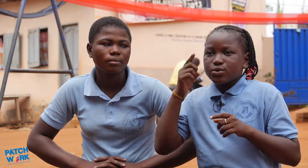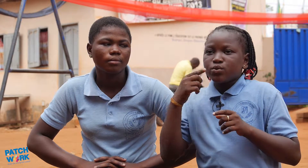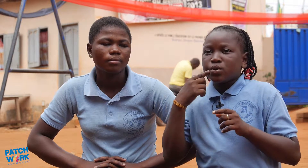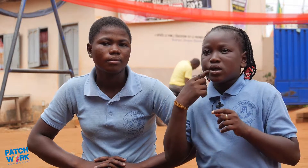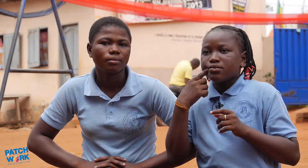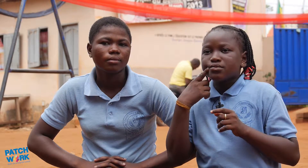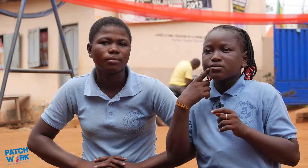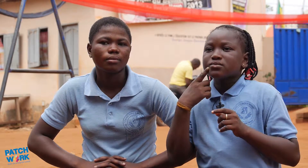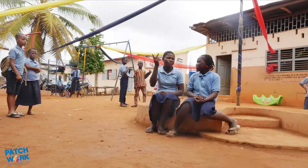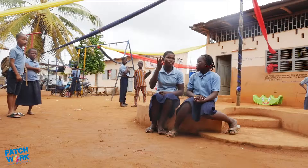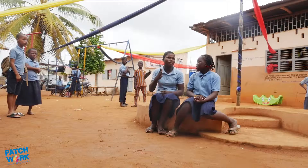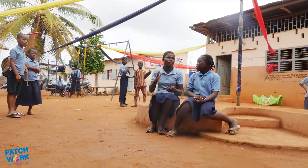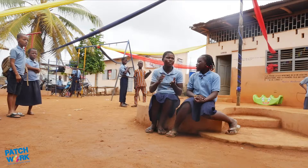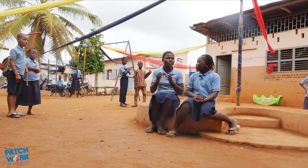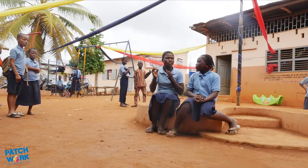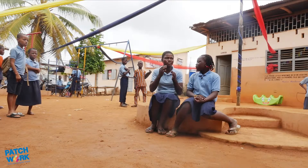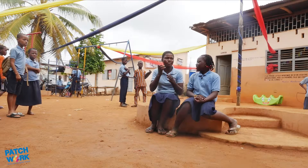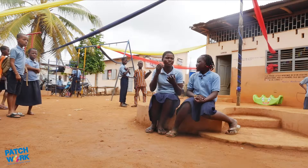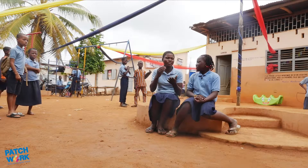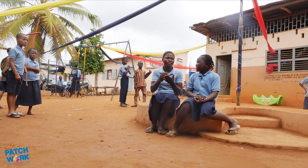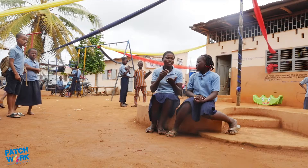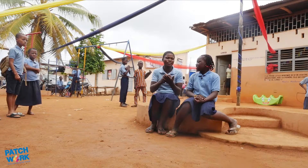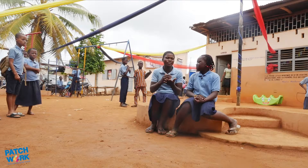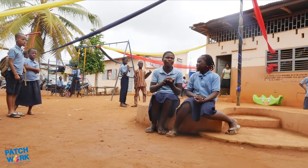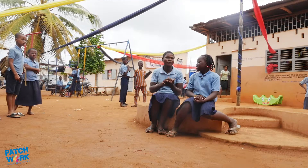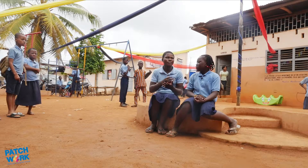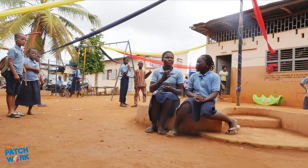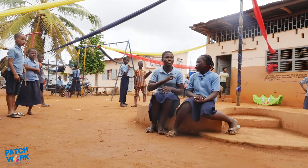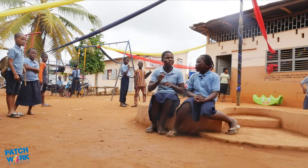sourds. Quand le professeur explique le cours,